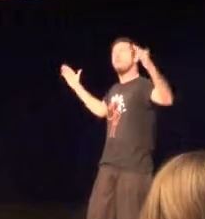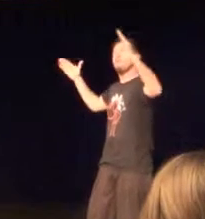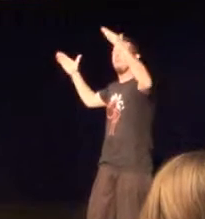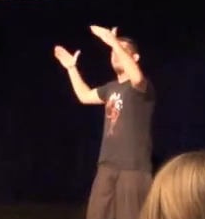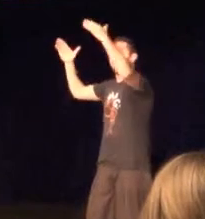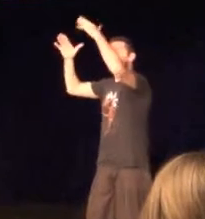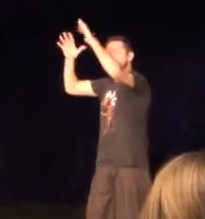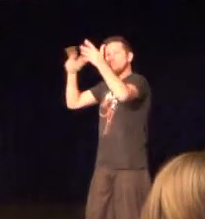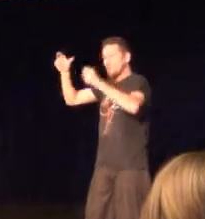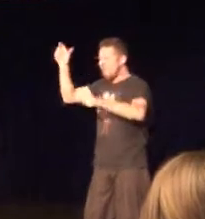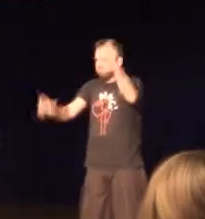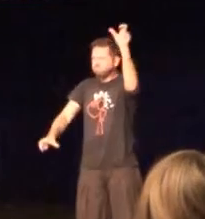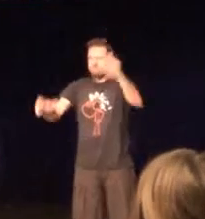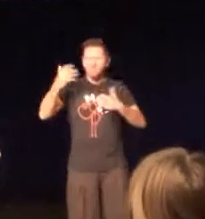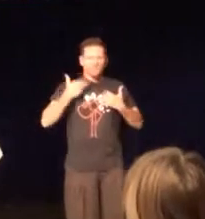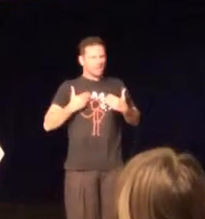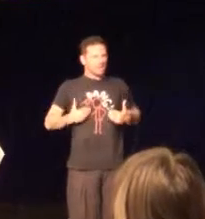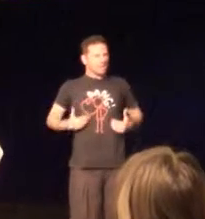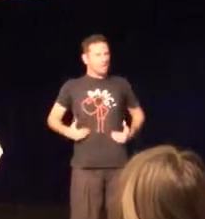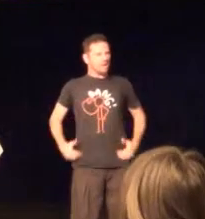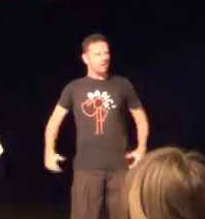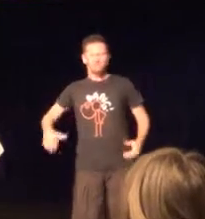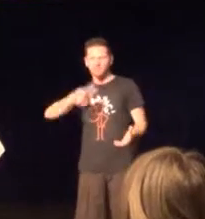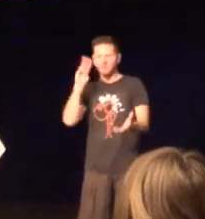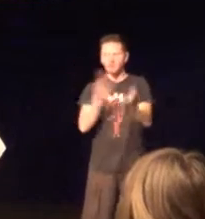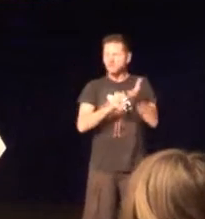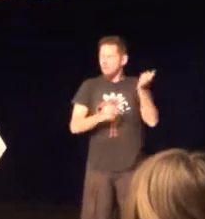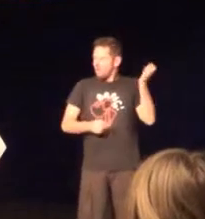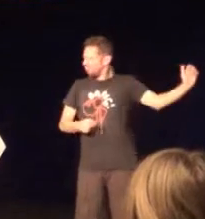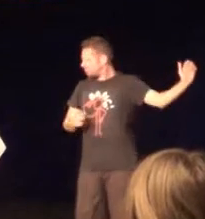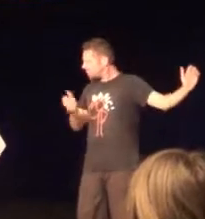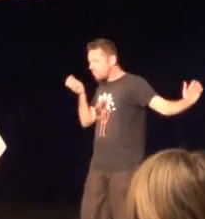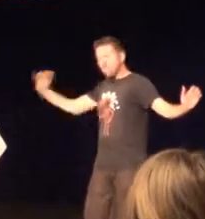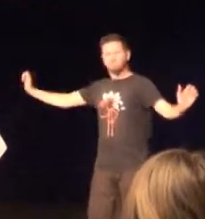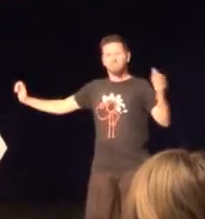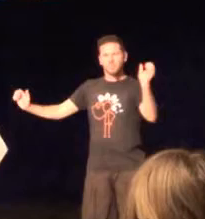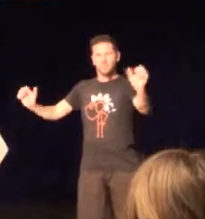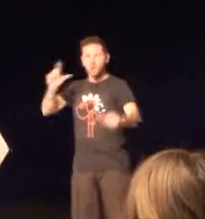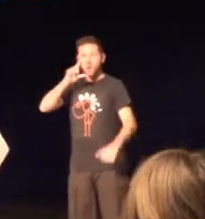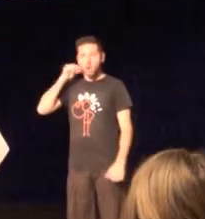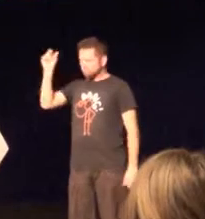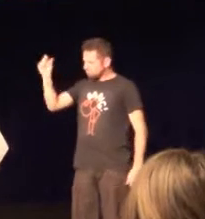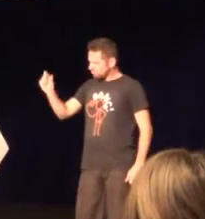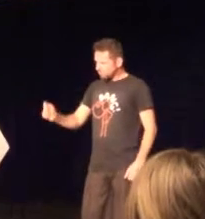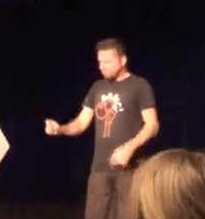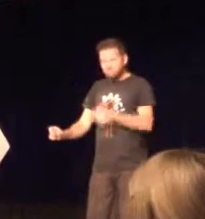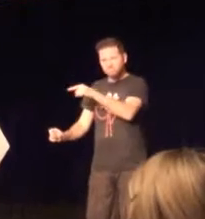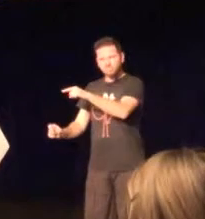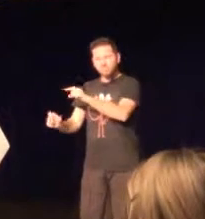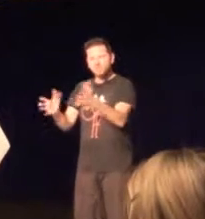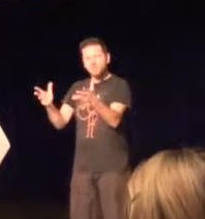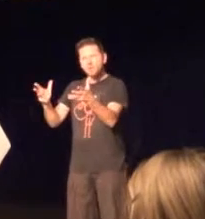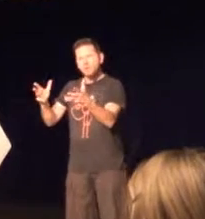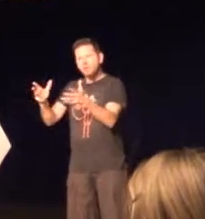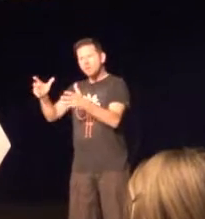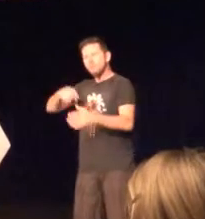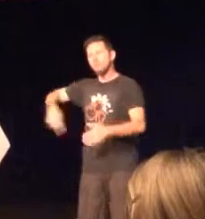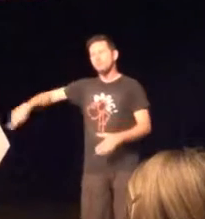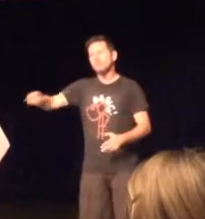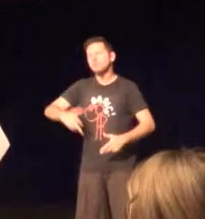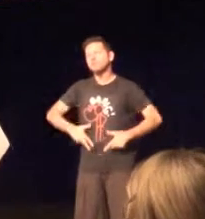comment des êtres se détournent de la réalité, comment un homme choisit de finir ses